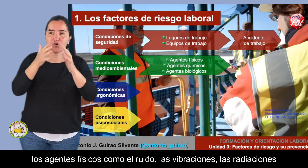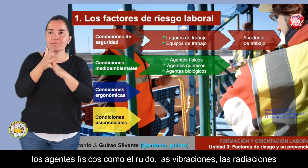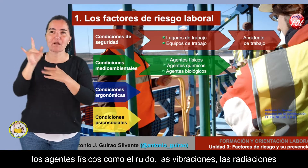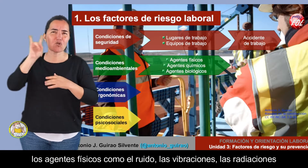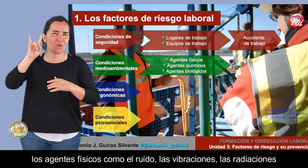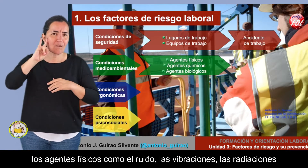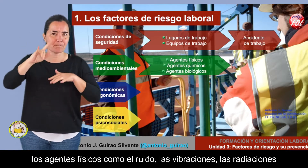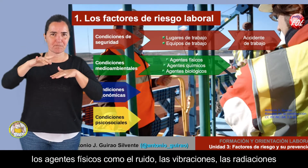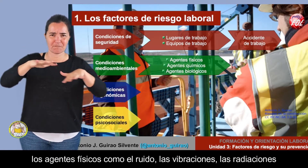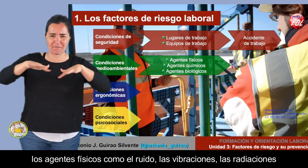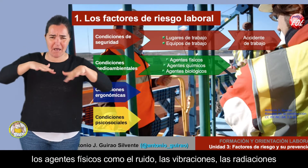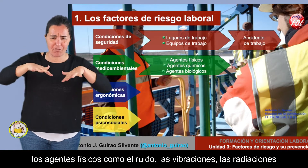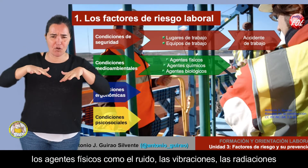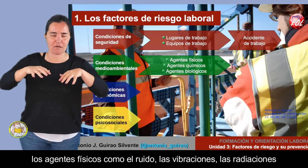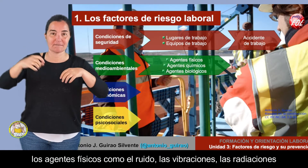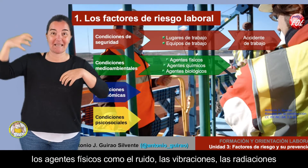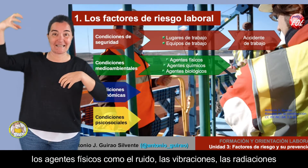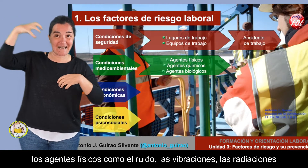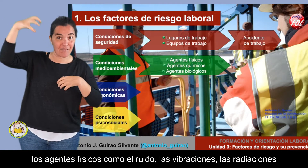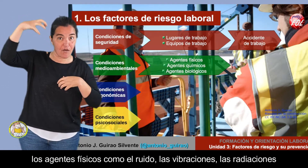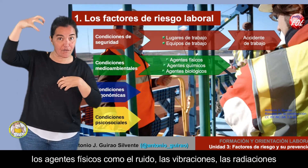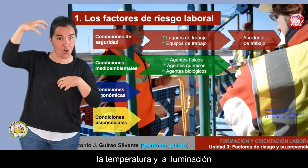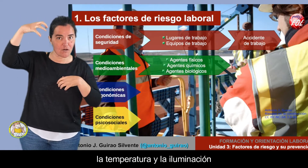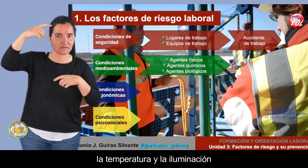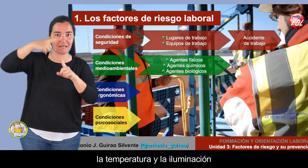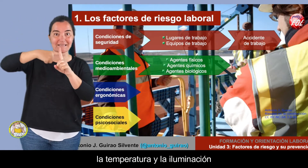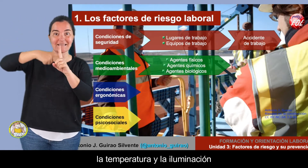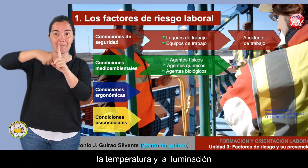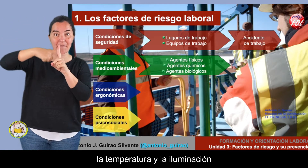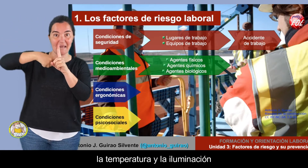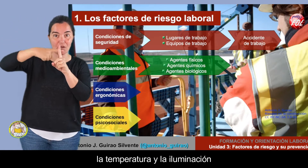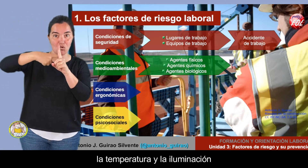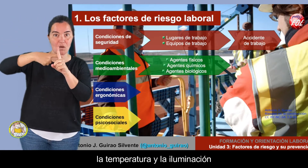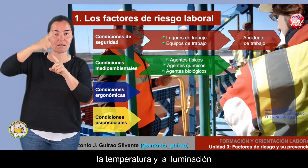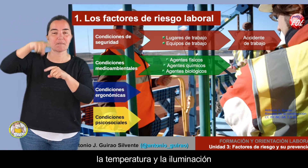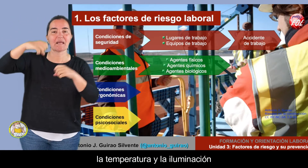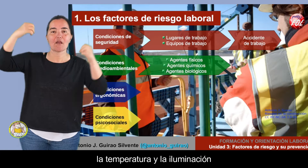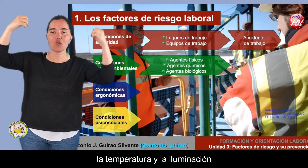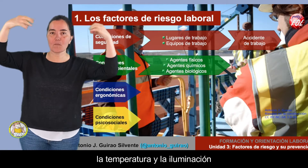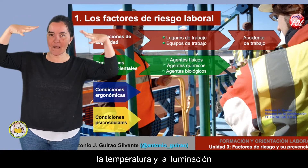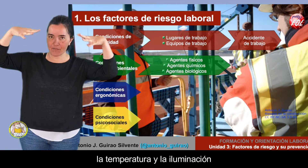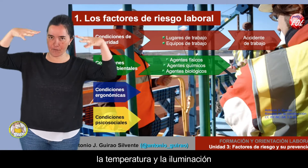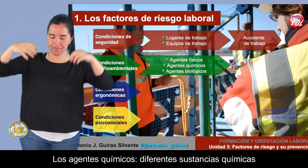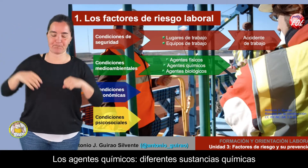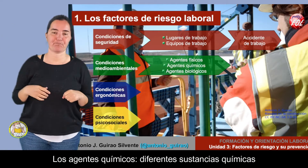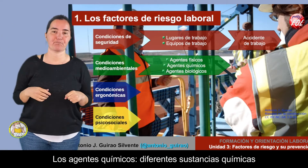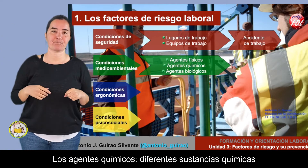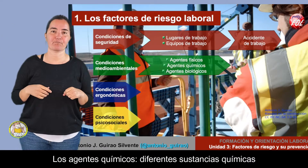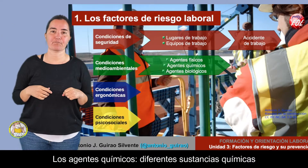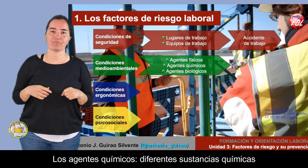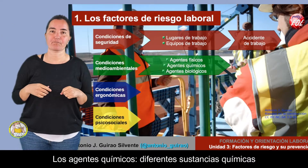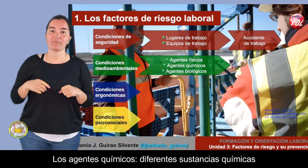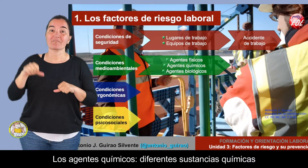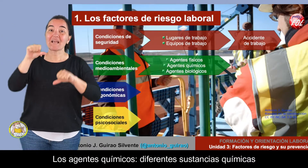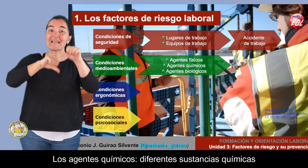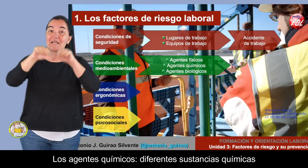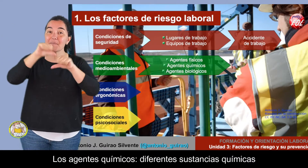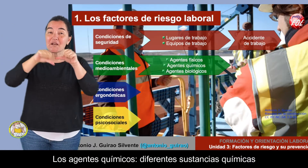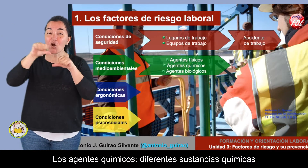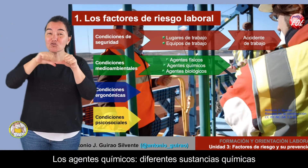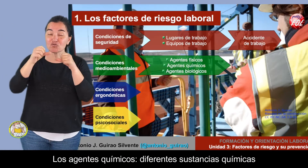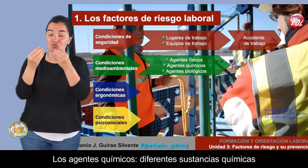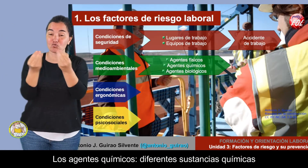el ruido, las vibraciones, las radiaciones, la temperatura y la iluminación, los agentes